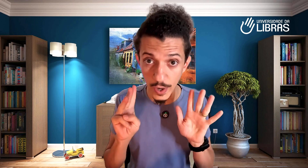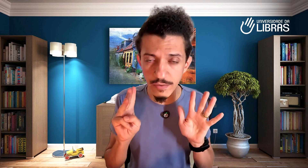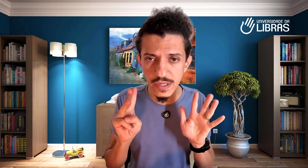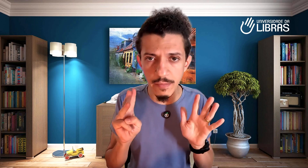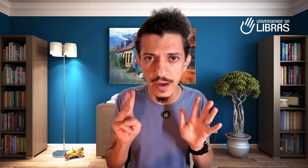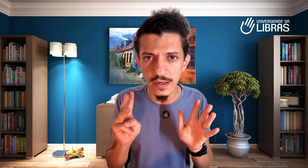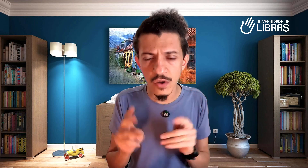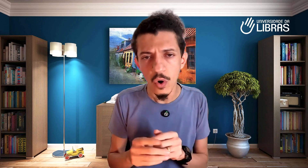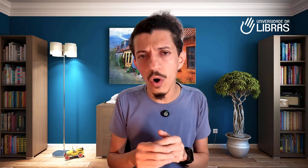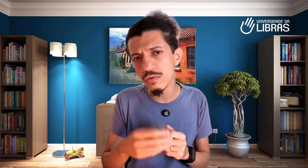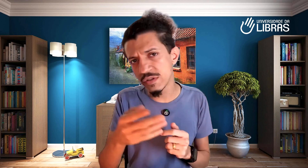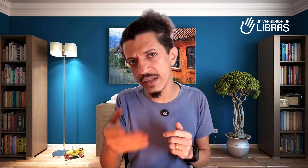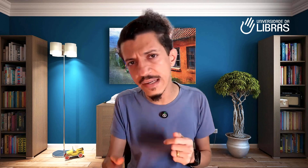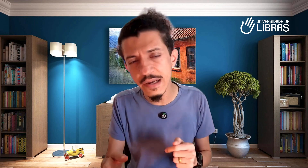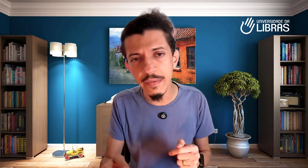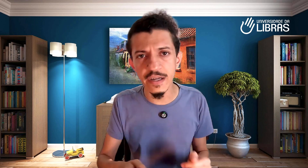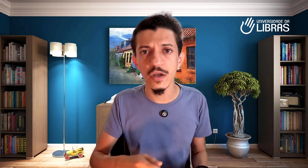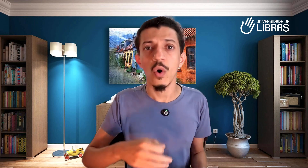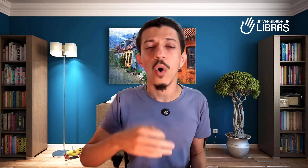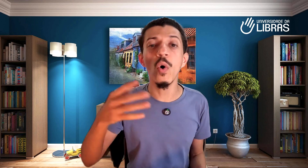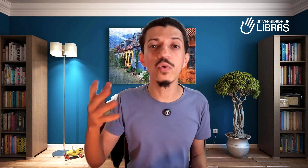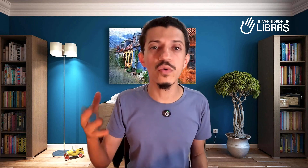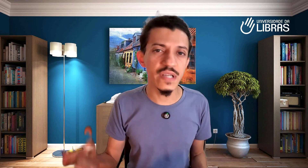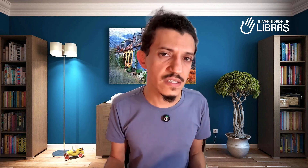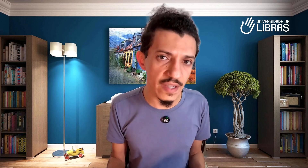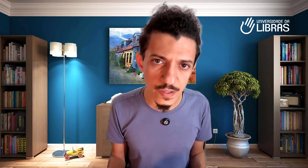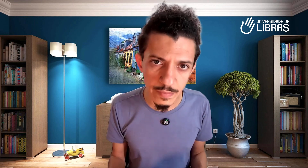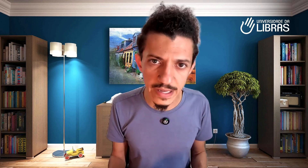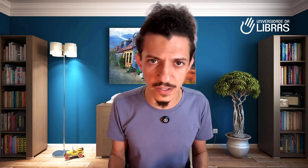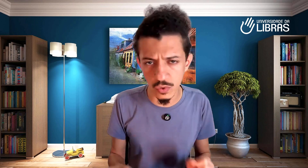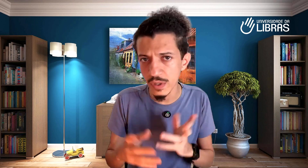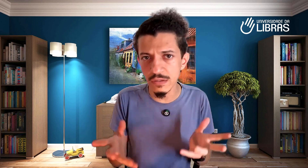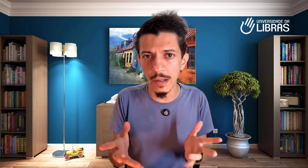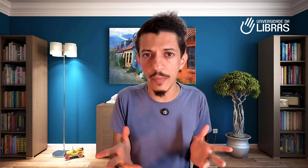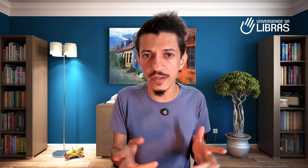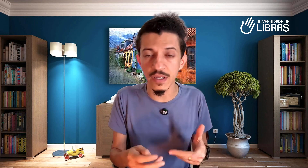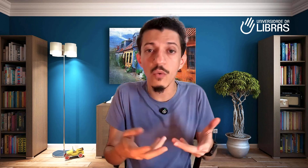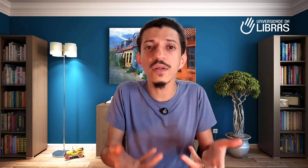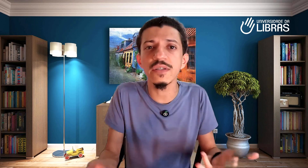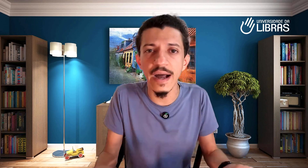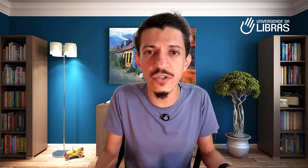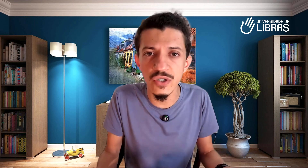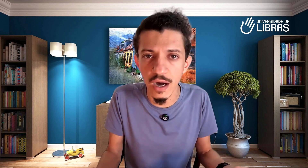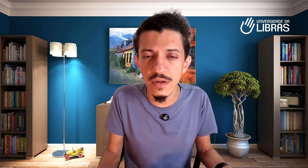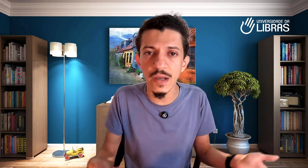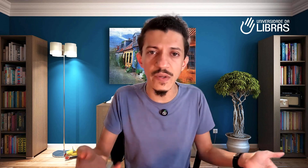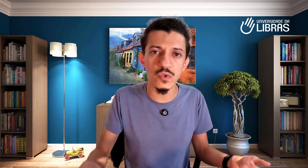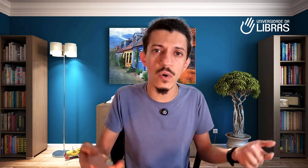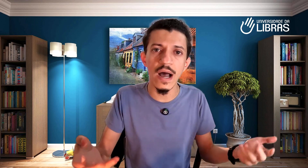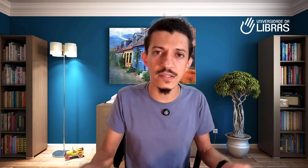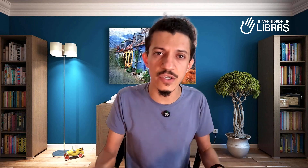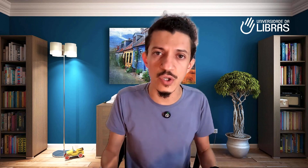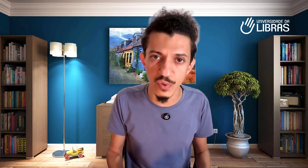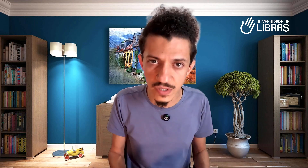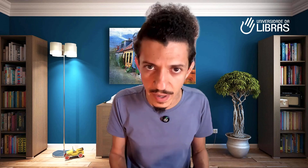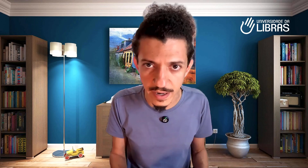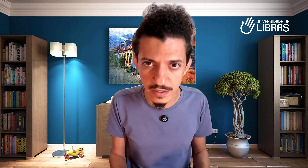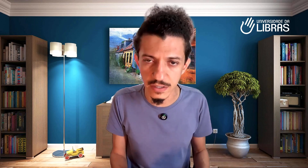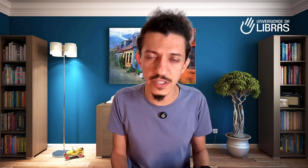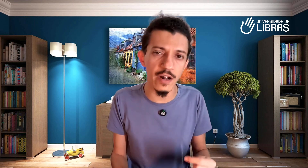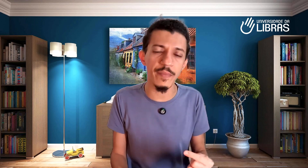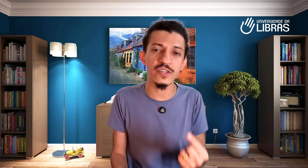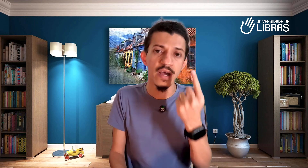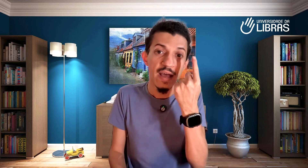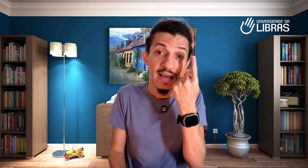em 8 semanas, outros em 10 semanas, outros em 6 meses. Tudo isso depende da quantidade de aulas que a pessoa assiste por semana.